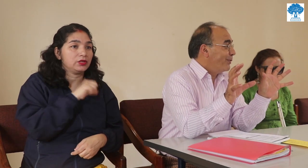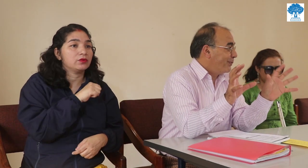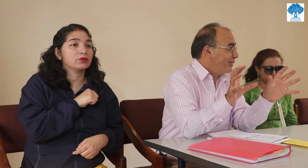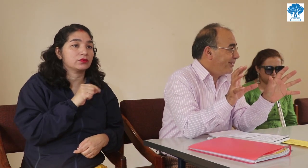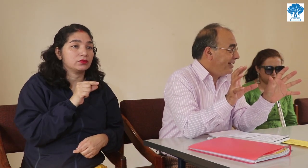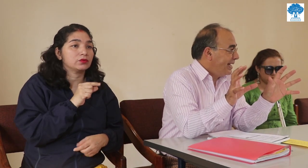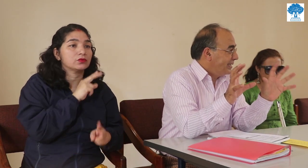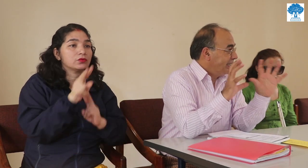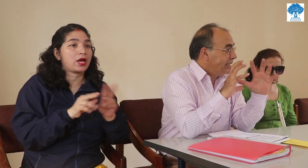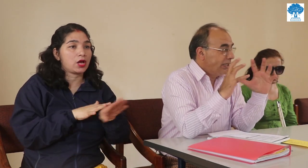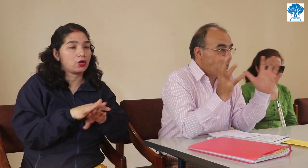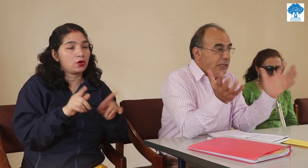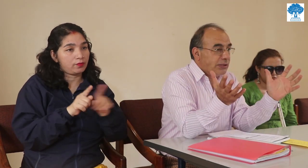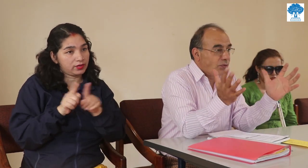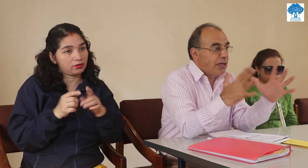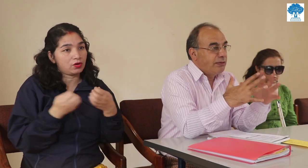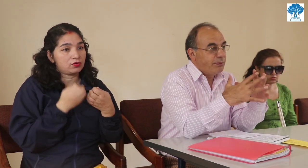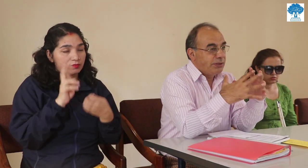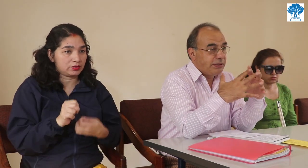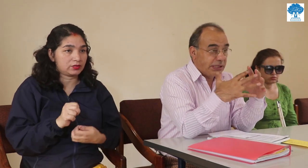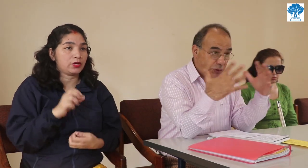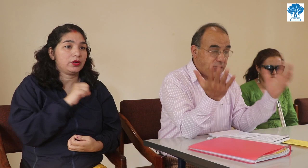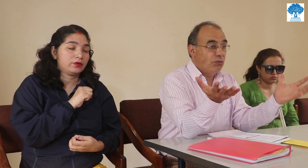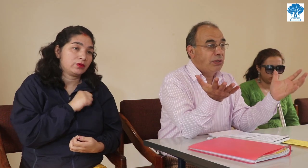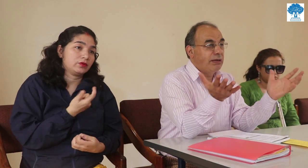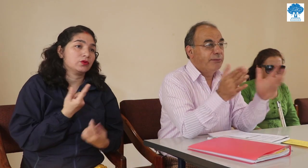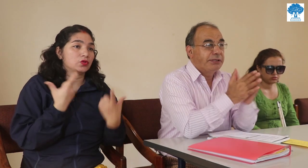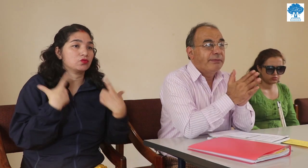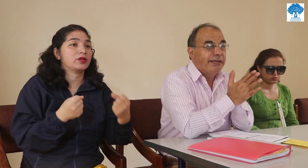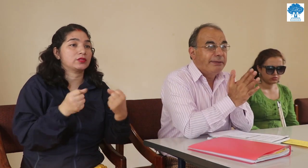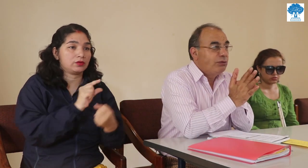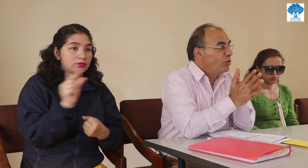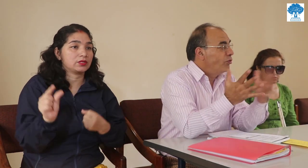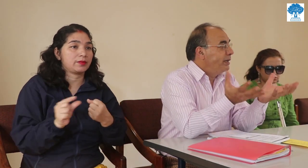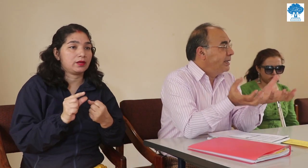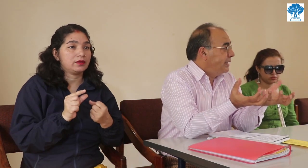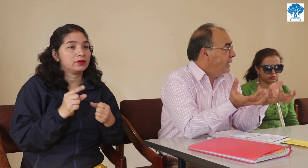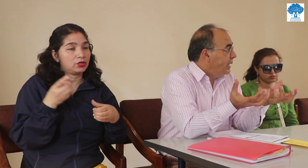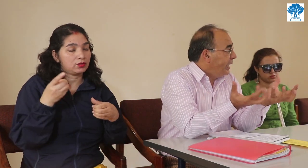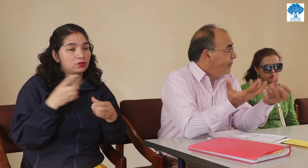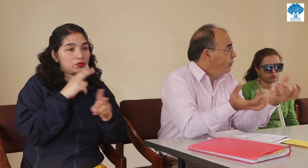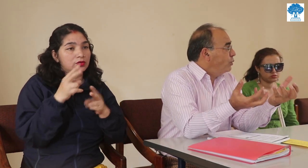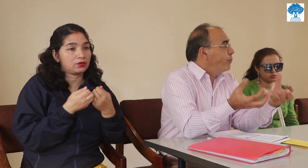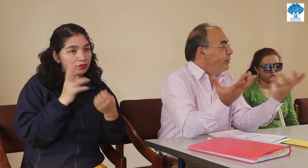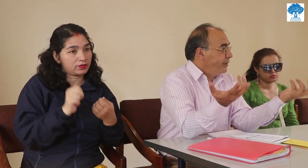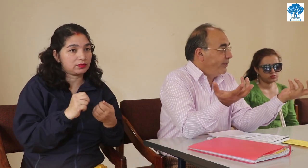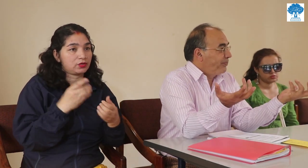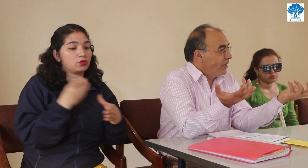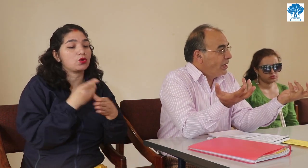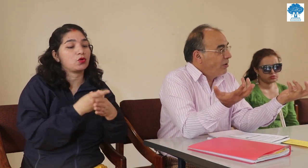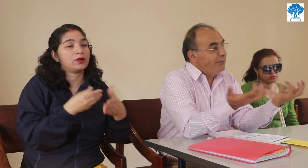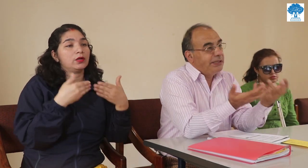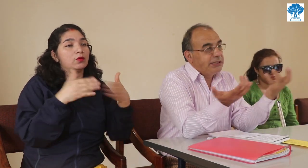पनि गर्नुपर्छ, सेक्स एन्ड सेक्सुअलिटिजको कुरा गर्नुपर्छ, सेक्सुअल हेल्थको कुरा गर्नुपर्छ भन्ने पनि त्यो डकुमेन्टले चाहिँ एभिन्युज ओपन